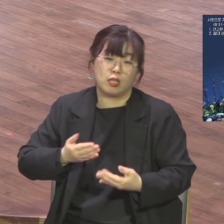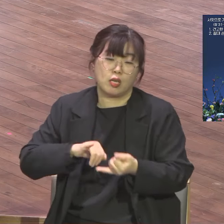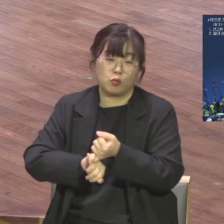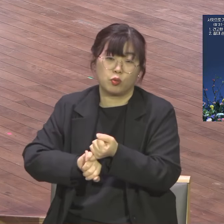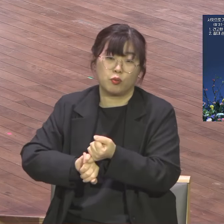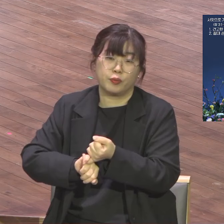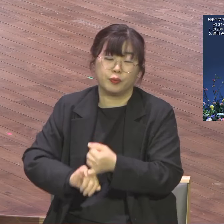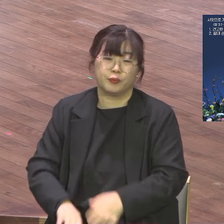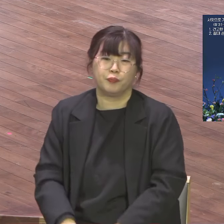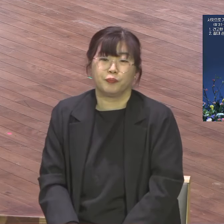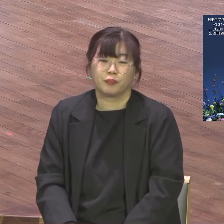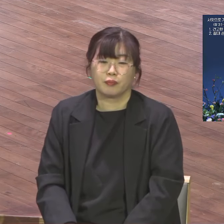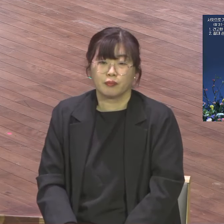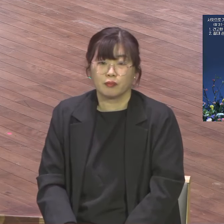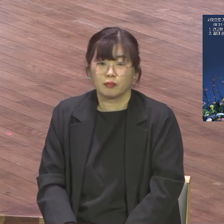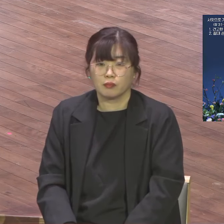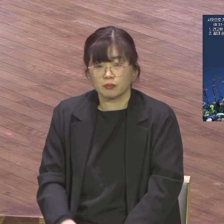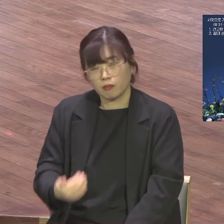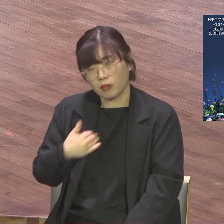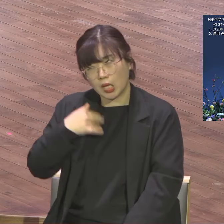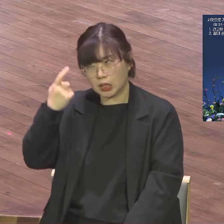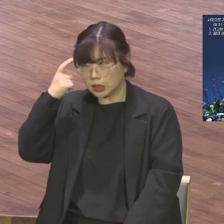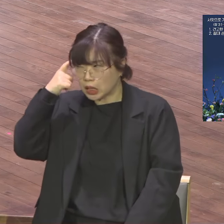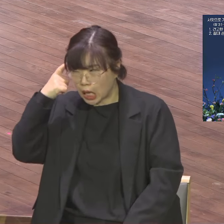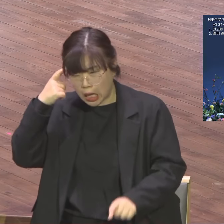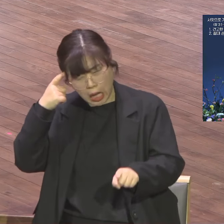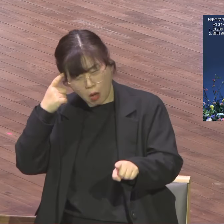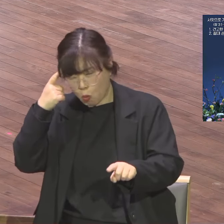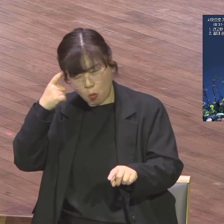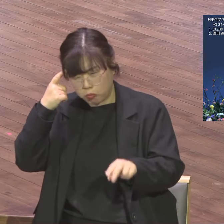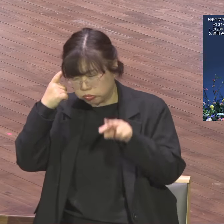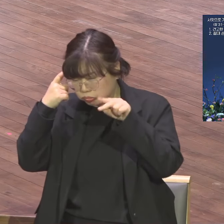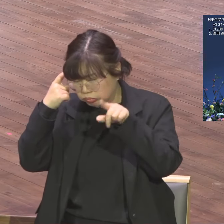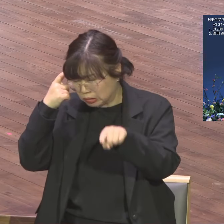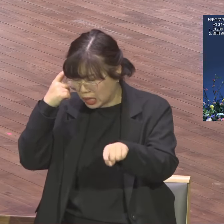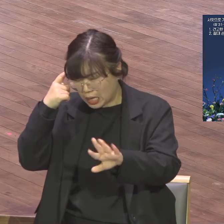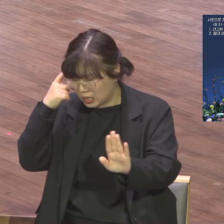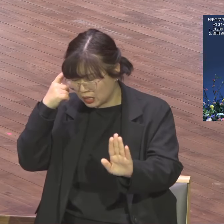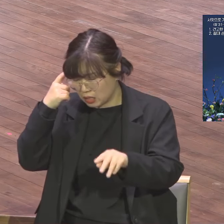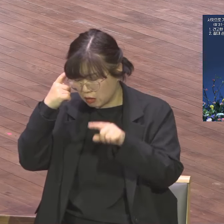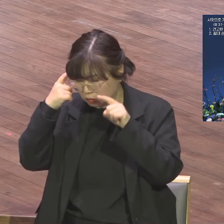내 생각에는 전혀 길이 아닌데 내 생각에는 답이 아닌데